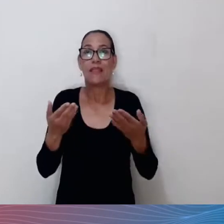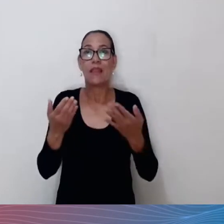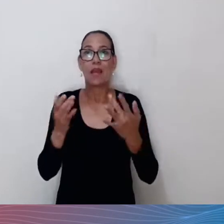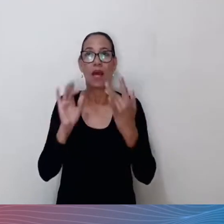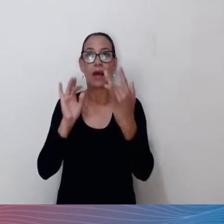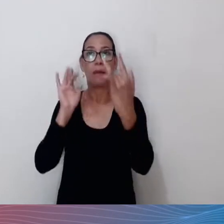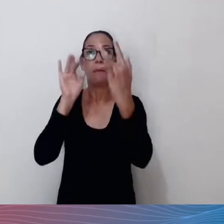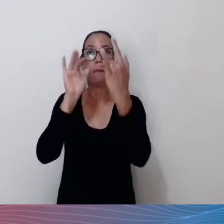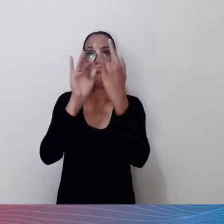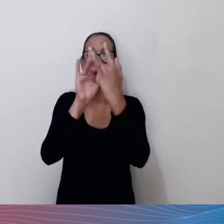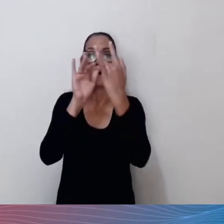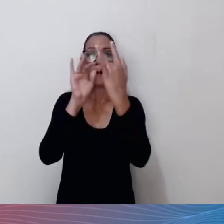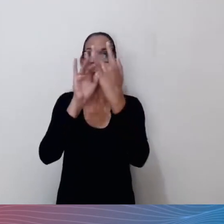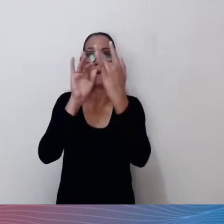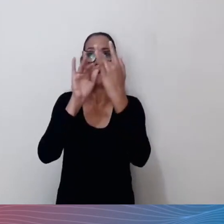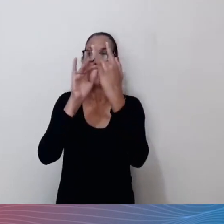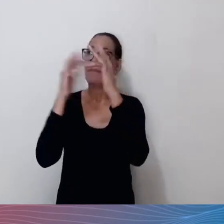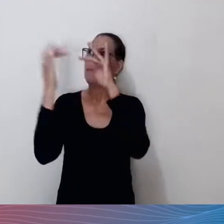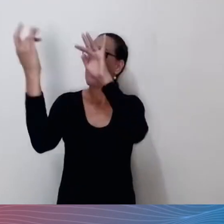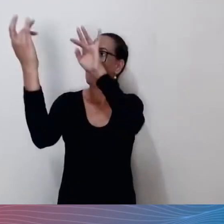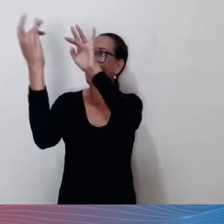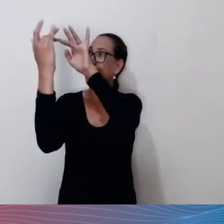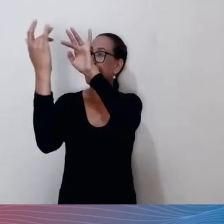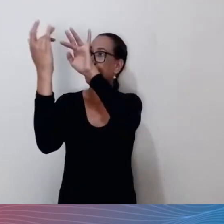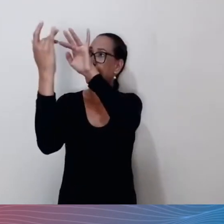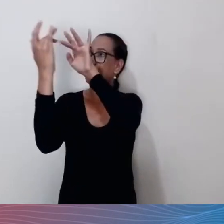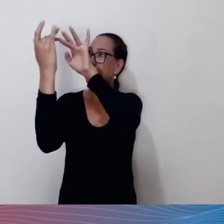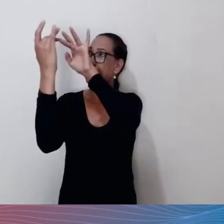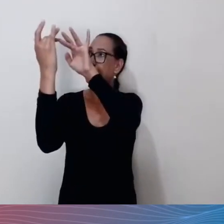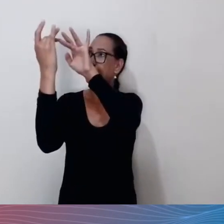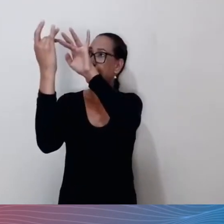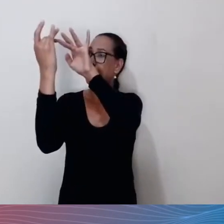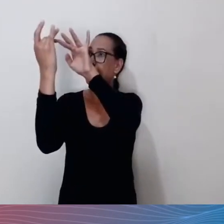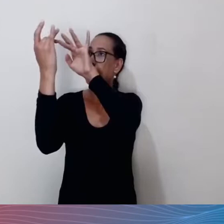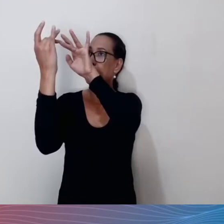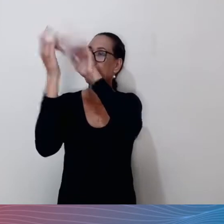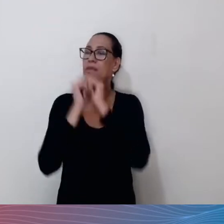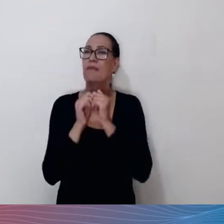Deus no santo dos santos. Irmãos, isso é graça.